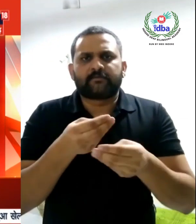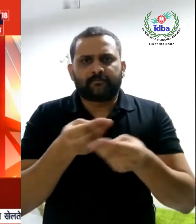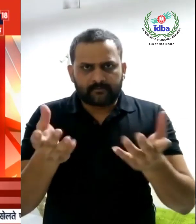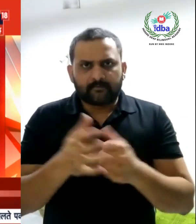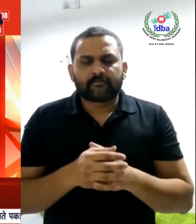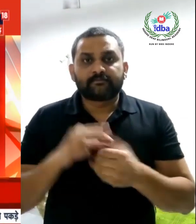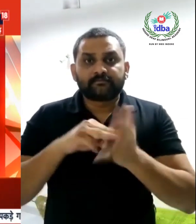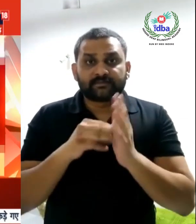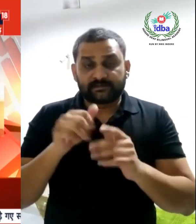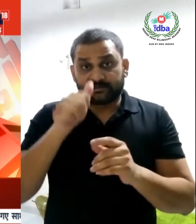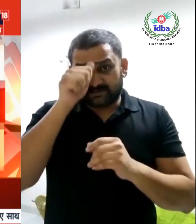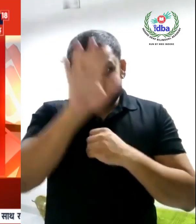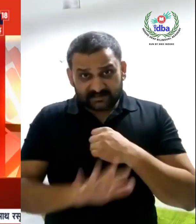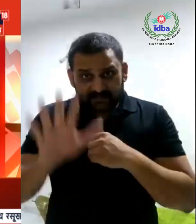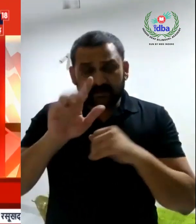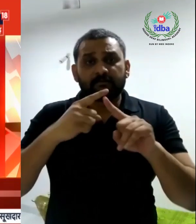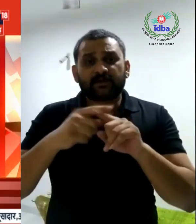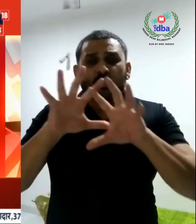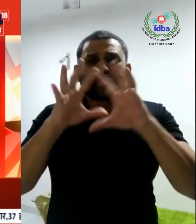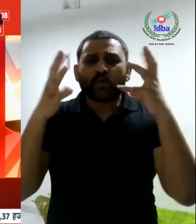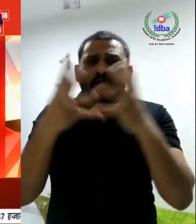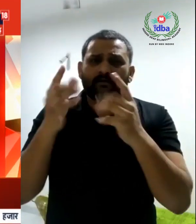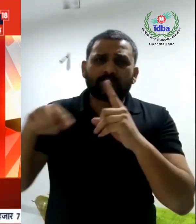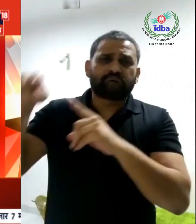ताकि देश और विशेषकर दुनिया से